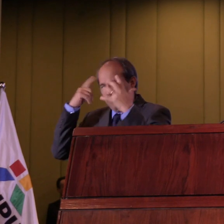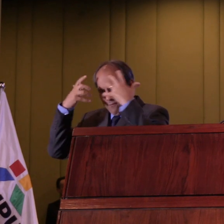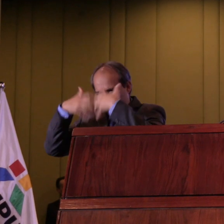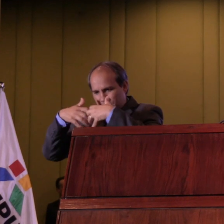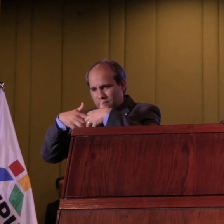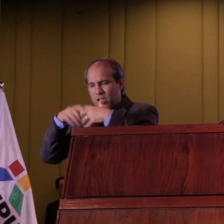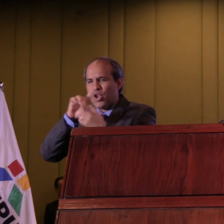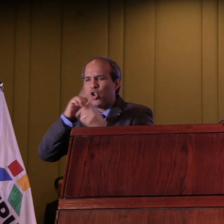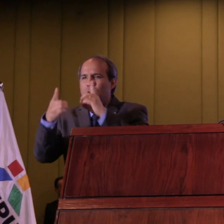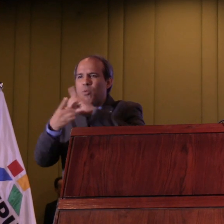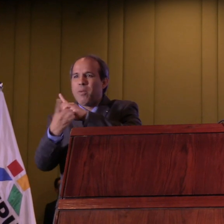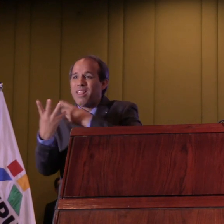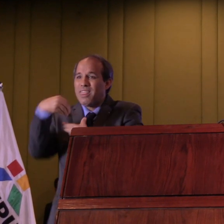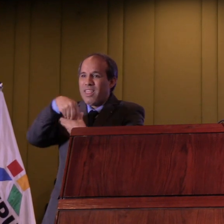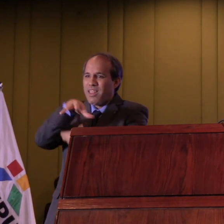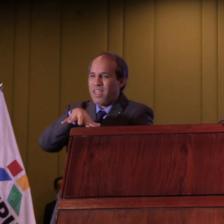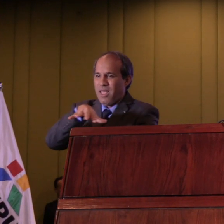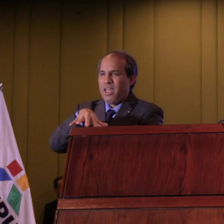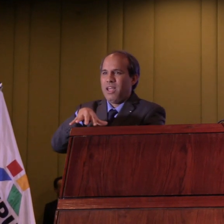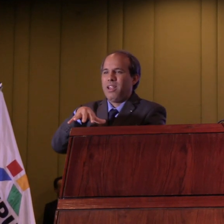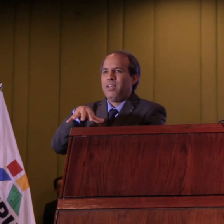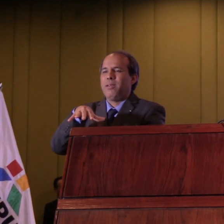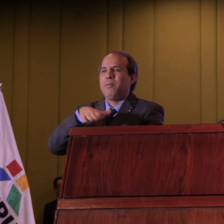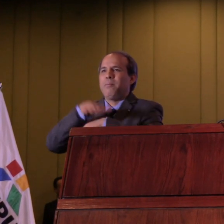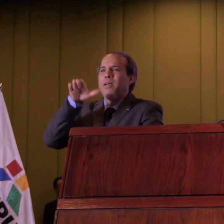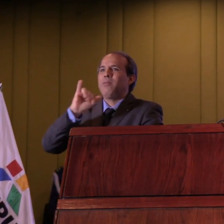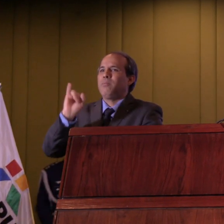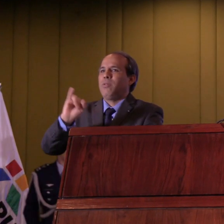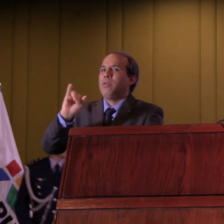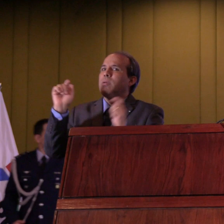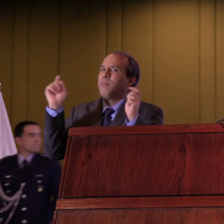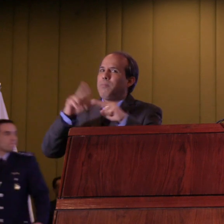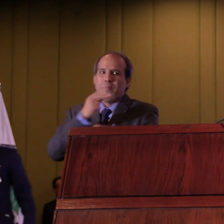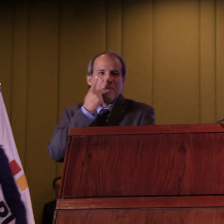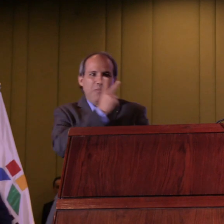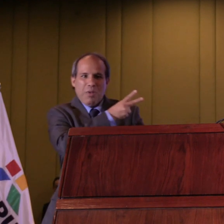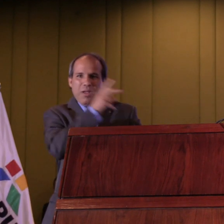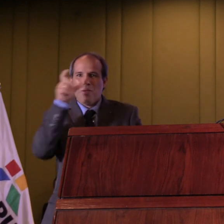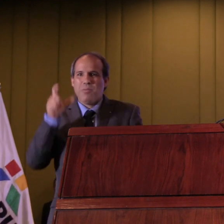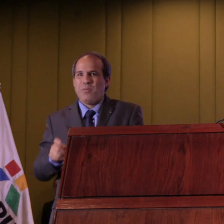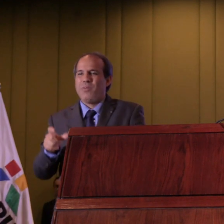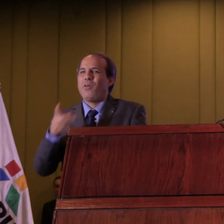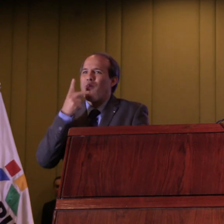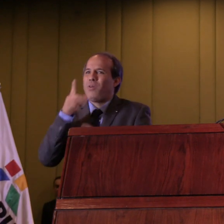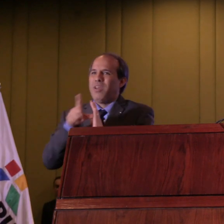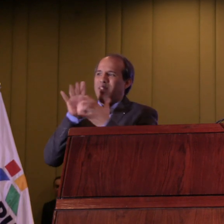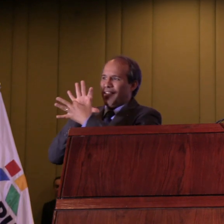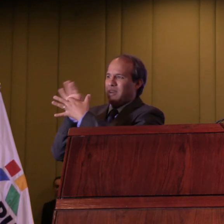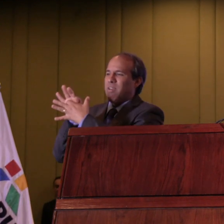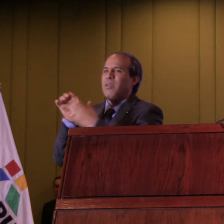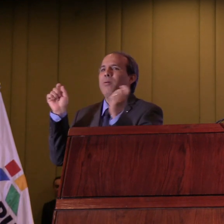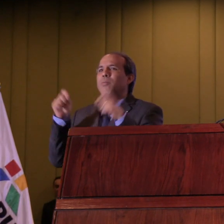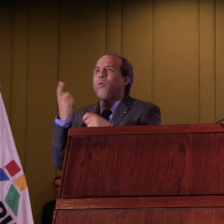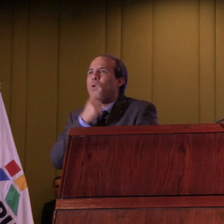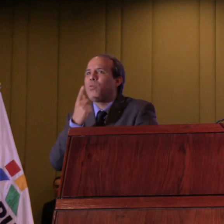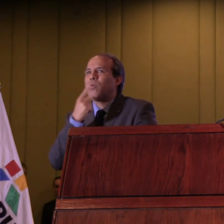como bem diz o nosso chanceler, a qual tornou possível essa infraestrutura única no